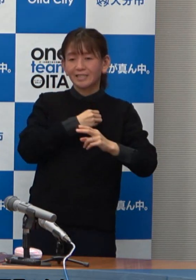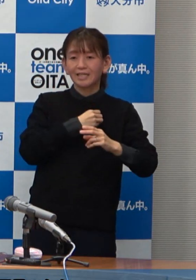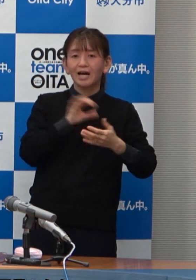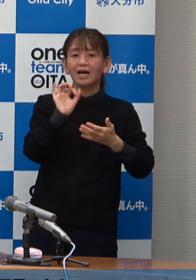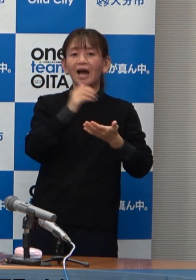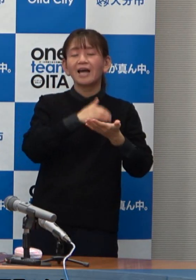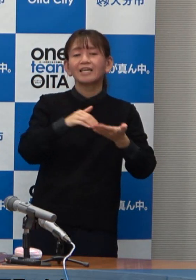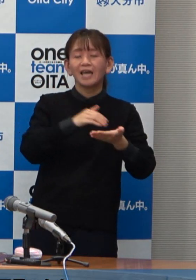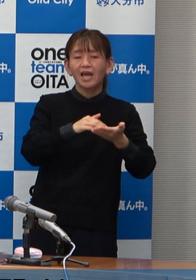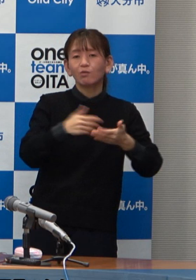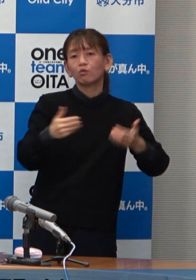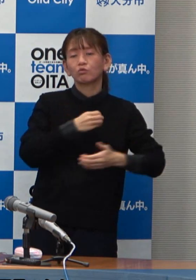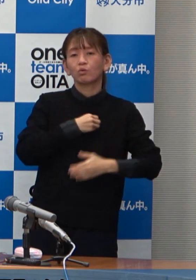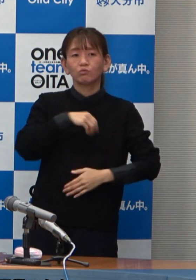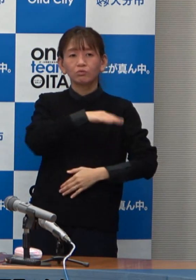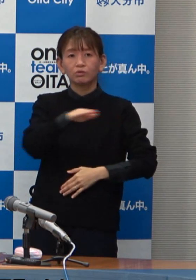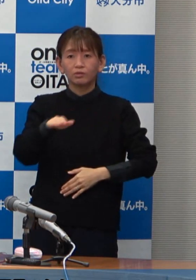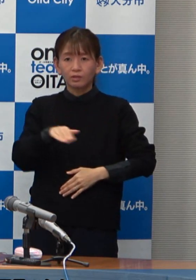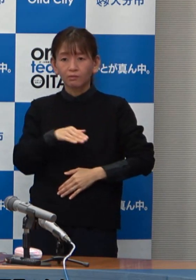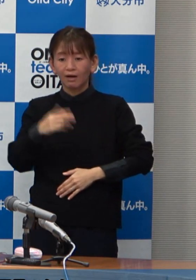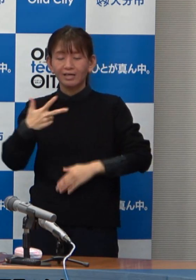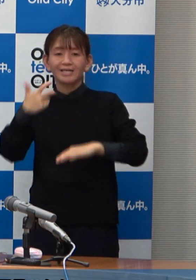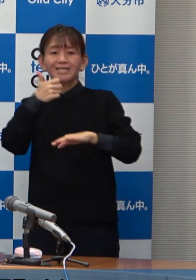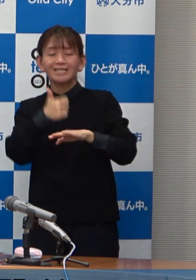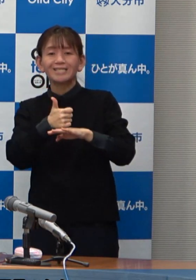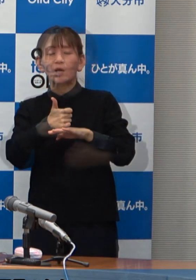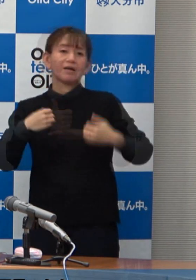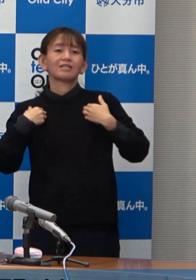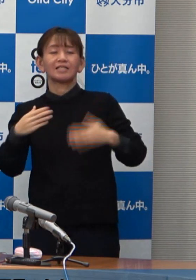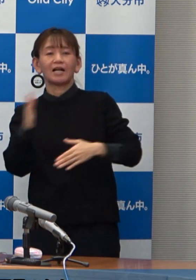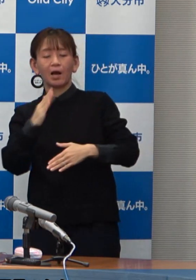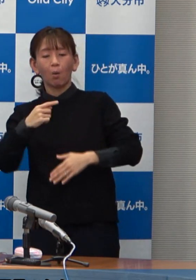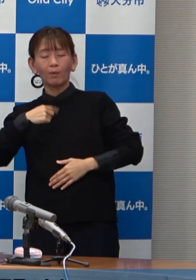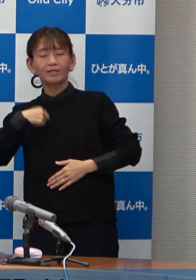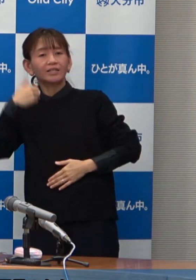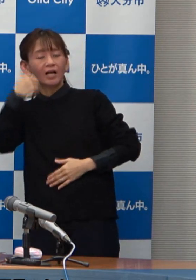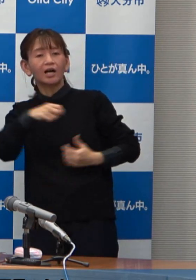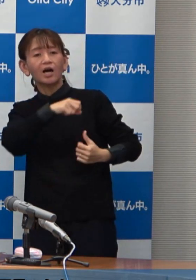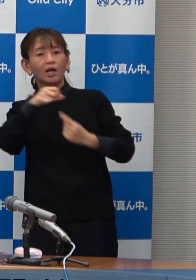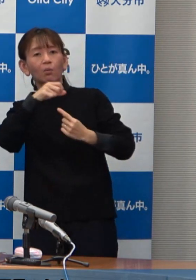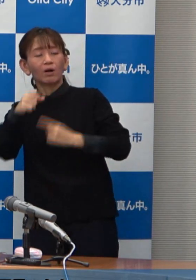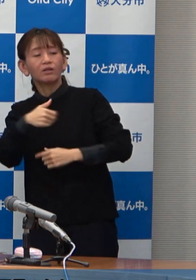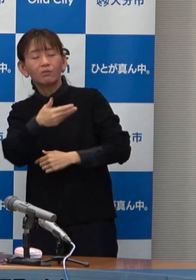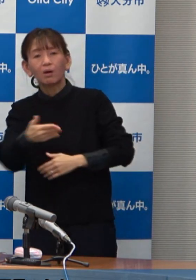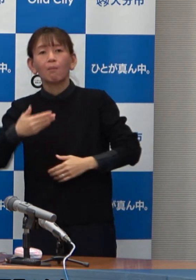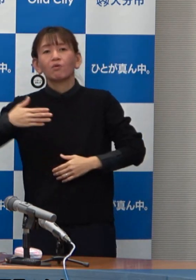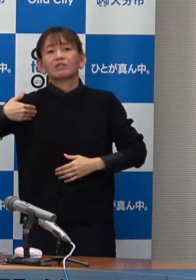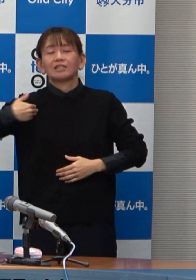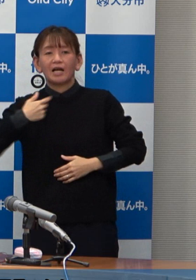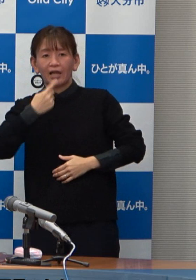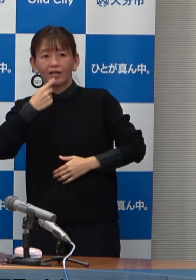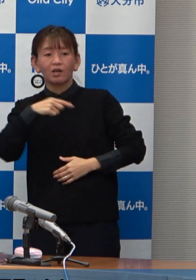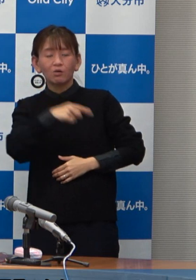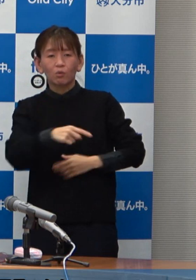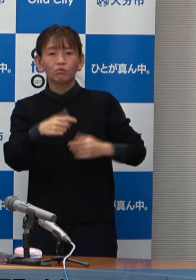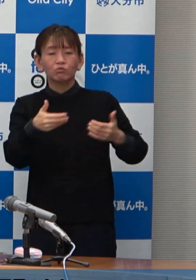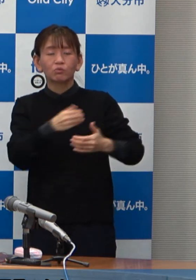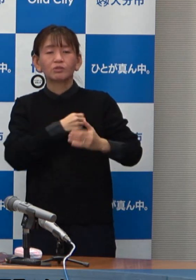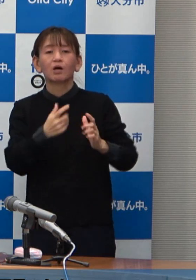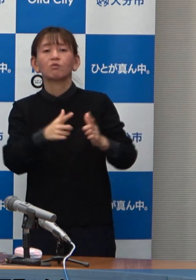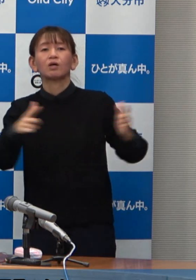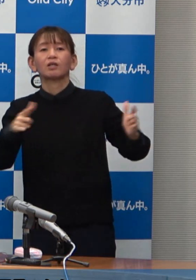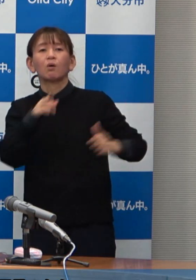ね市長の決済はなんかいらないんですねでそういうところが増えているこれ事実です